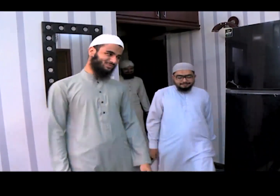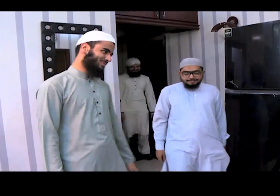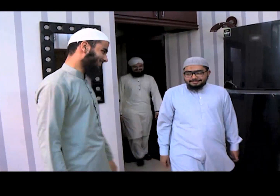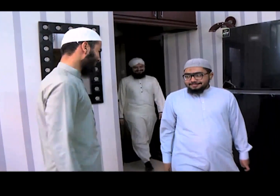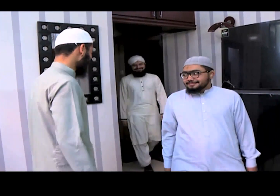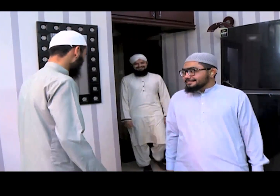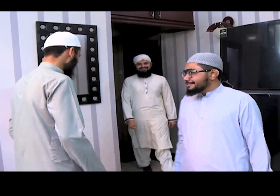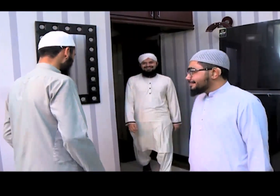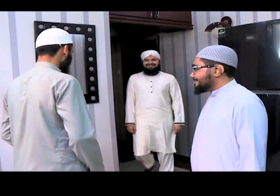ہمارا